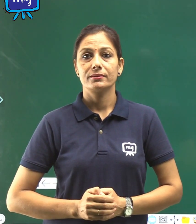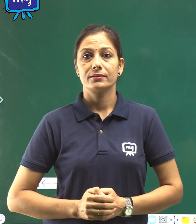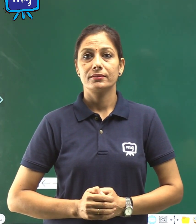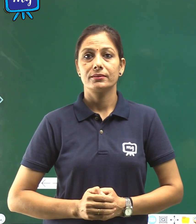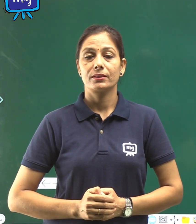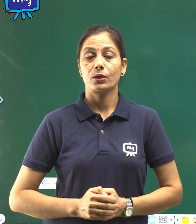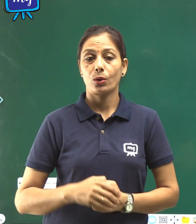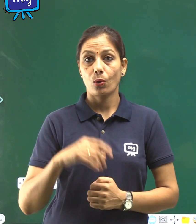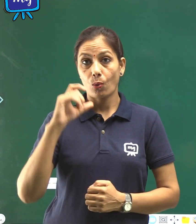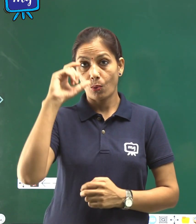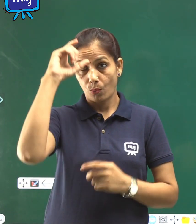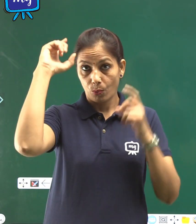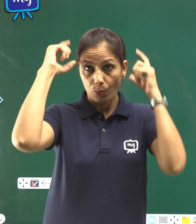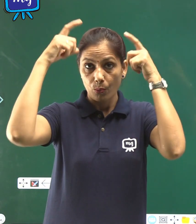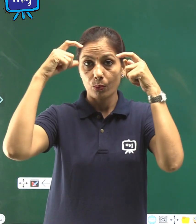घूंघट उठाकर